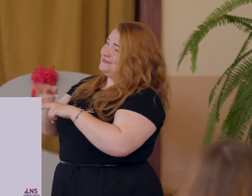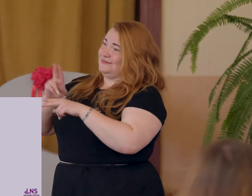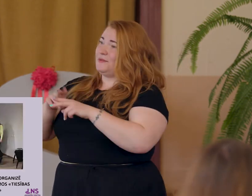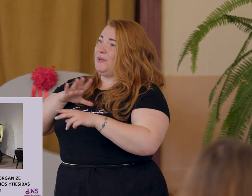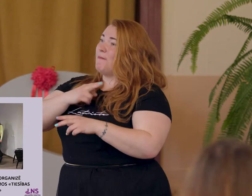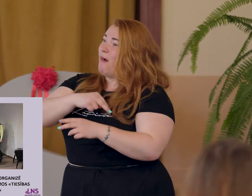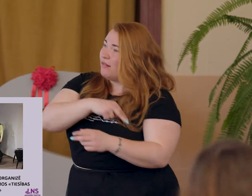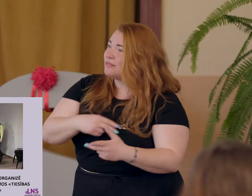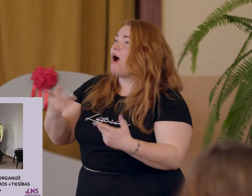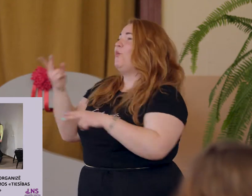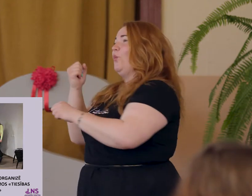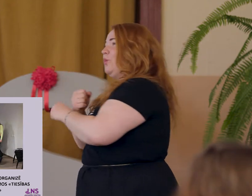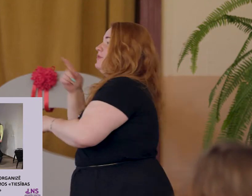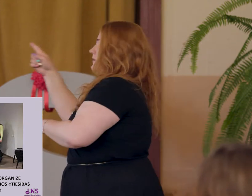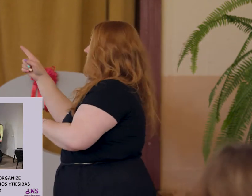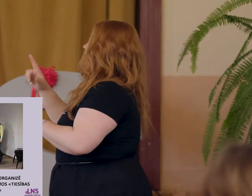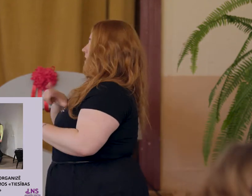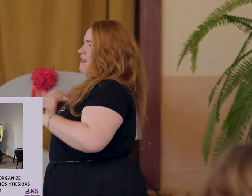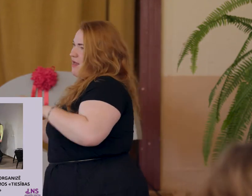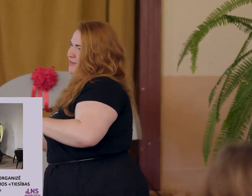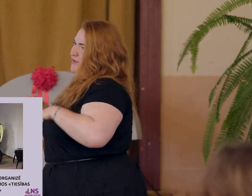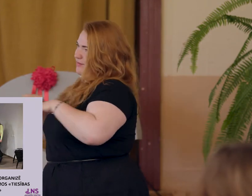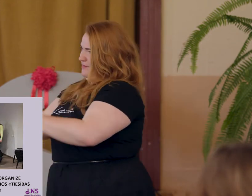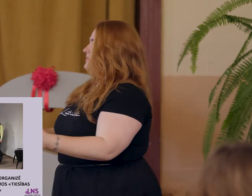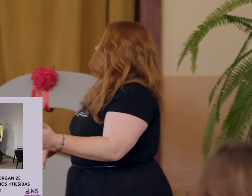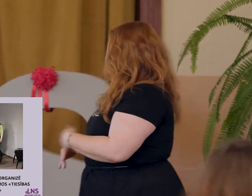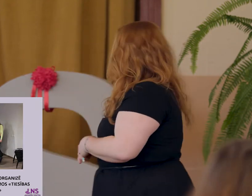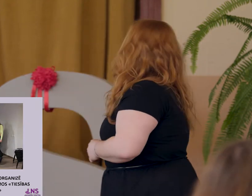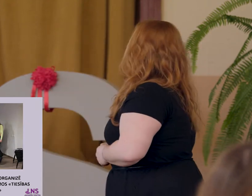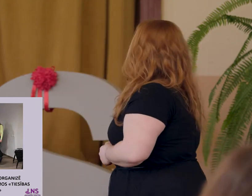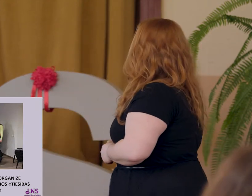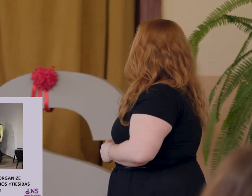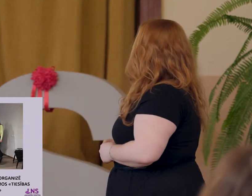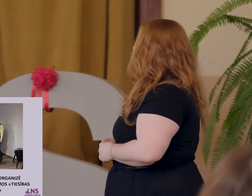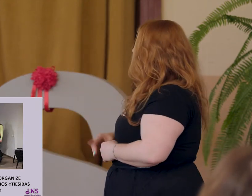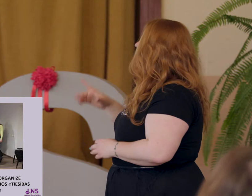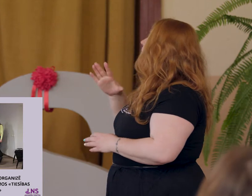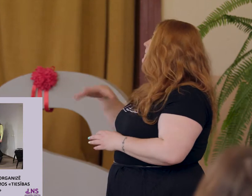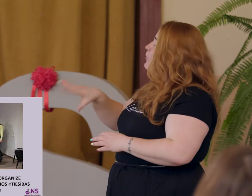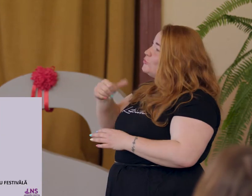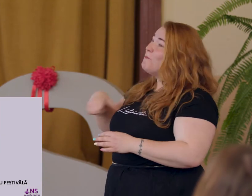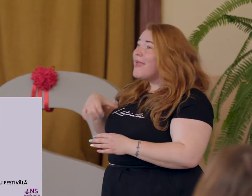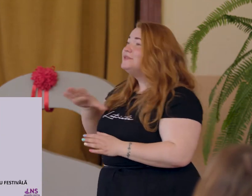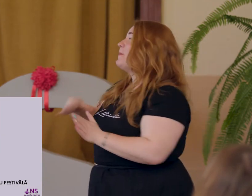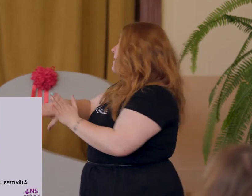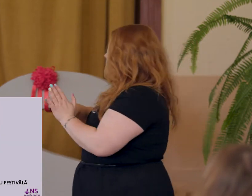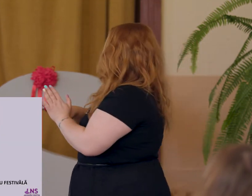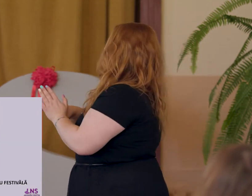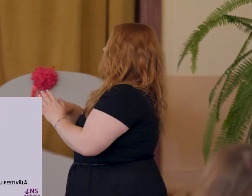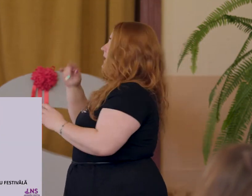2018. Gads. Un arī organizējām pa cilvēku tiesības jautājumiem. Tiesības būtu tādam, kādam jābūt. Protams, mūsu